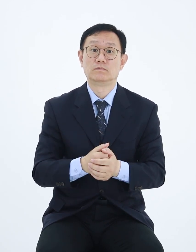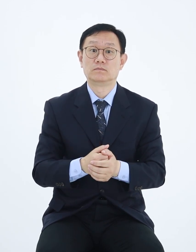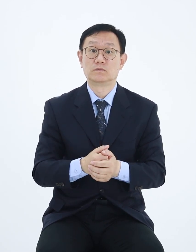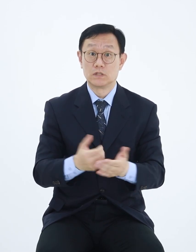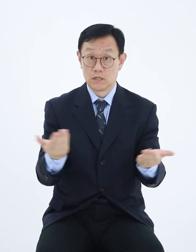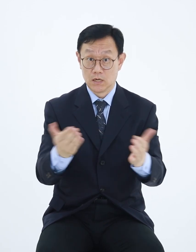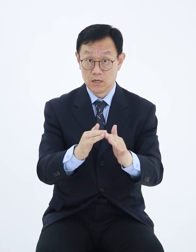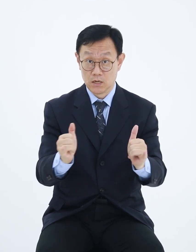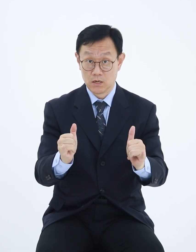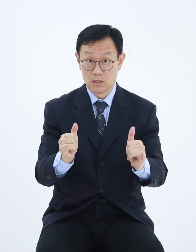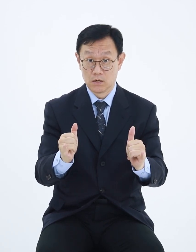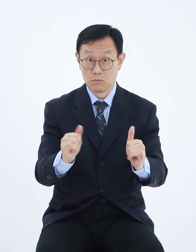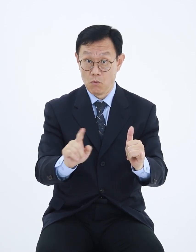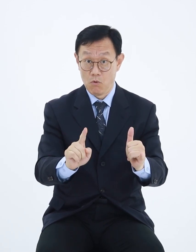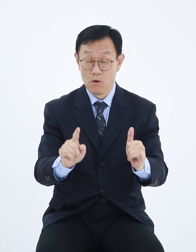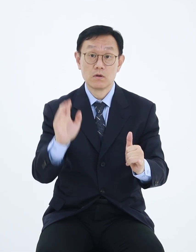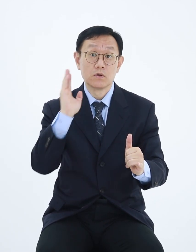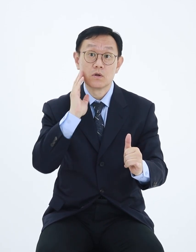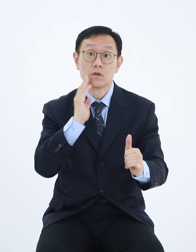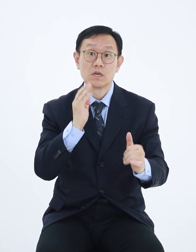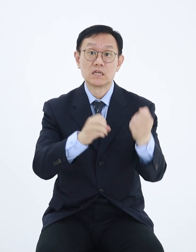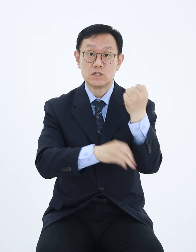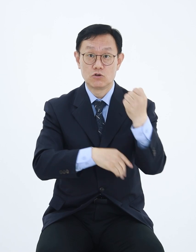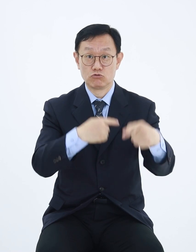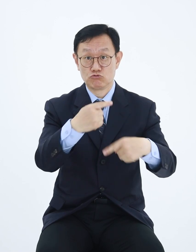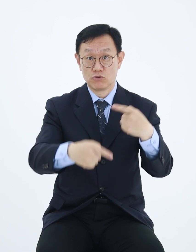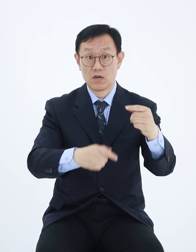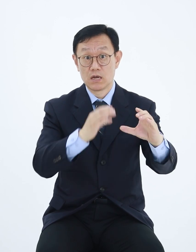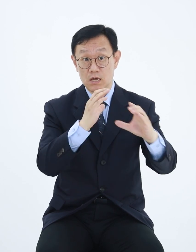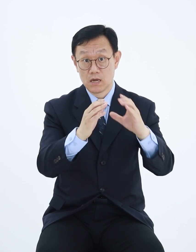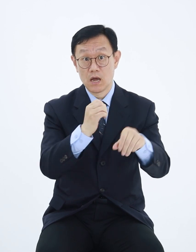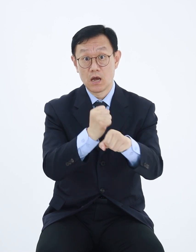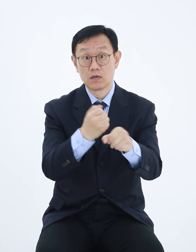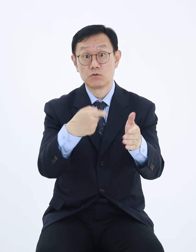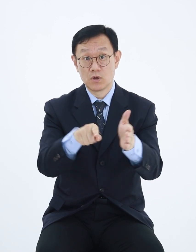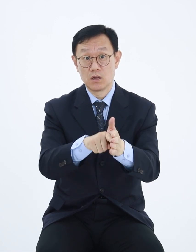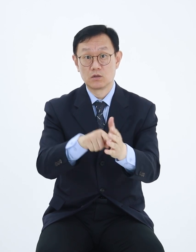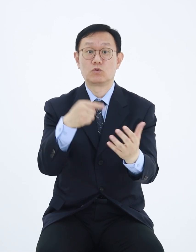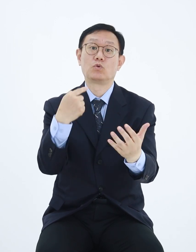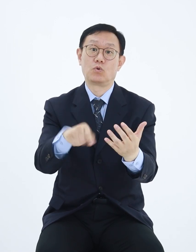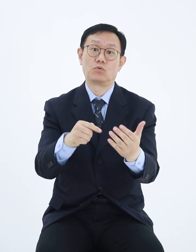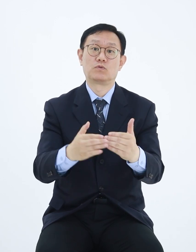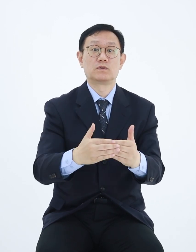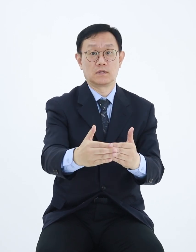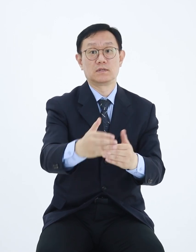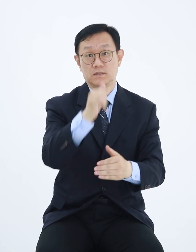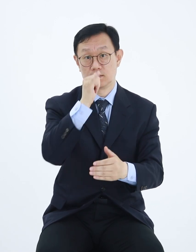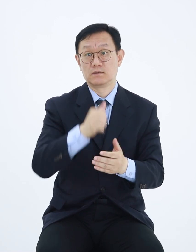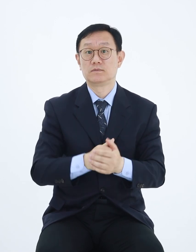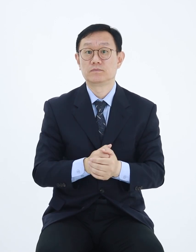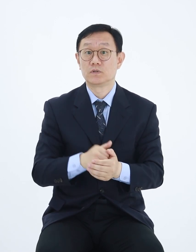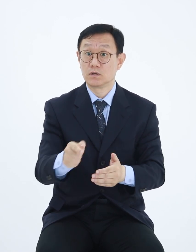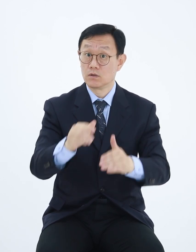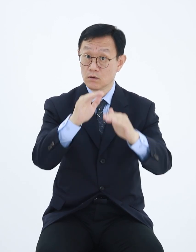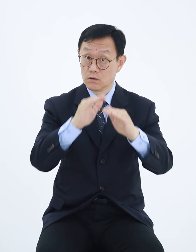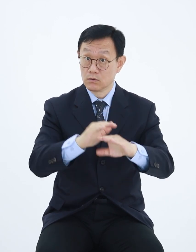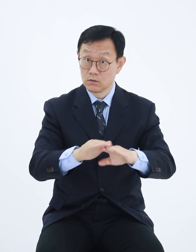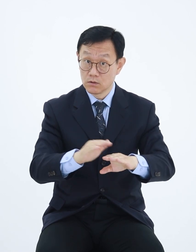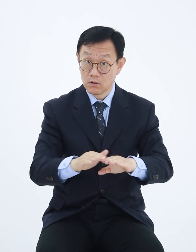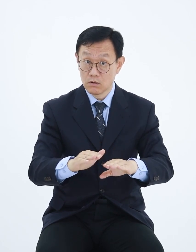근무자들이 청각장애인과 기초적인 수어 대화가 가능하도록 하는 교육도 진행하고 있습니다. 이러한 조치들이 해당